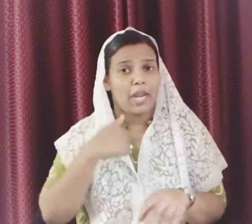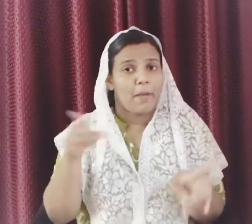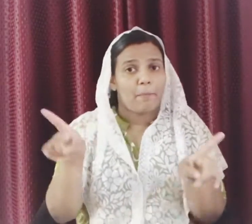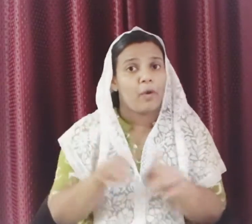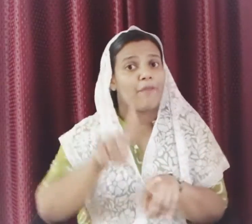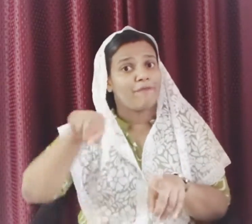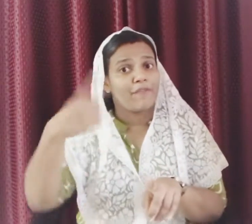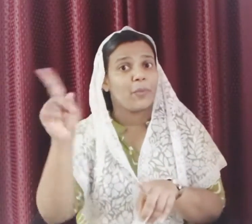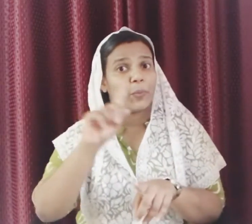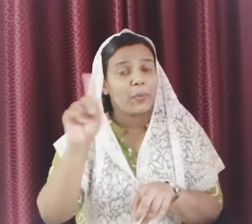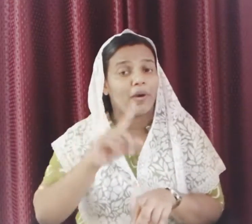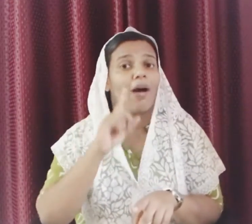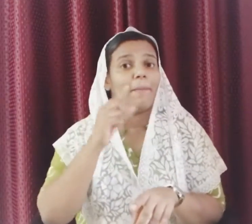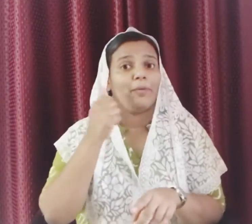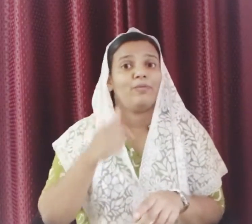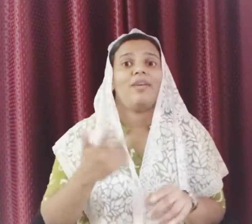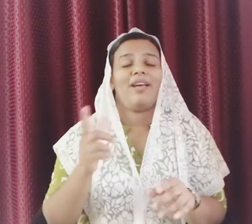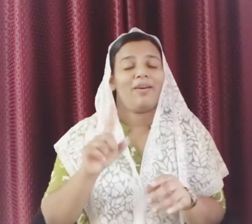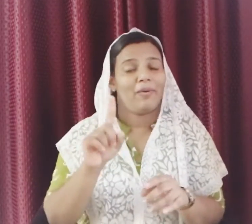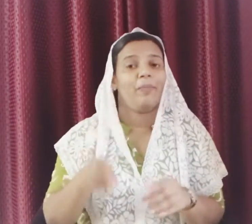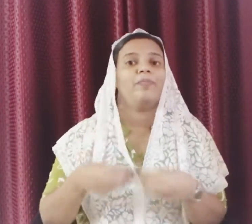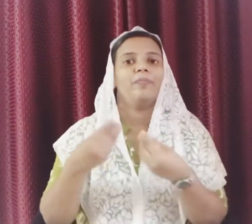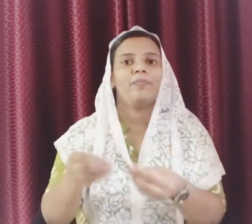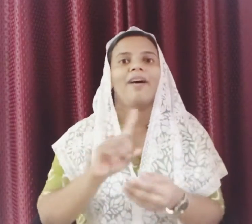തന്നെ മറ്റൊരാളെ നിങ്ങളുടെ കൂടെ ഇരിക്കുവാൻ അയച്ചു തരാം. അതാണ്